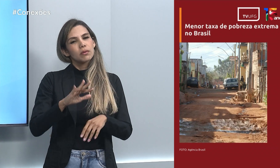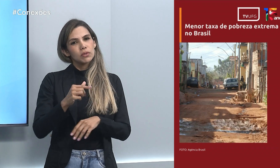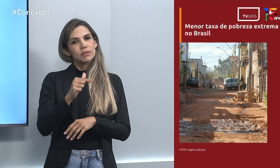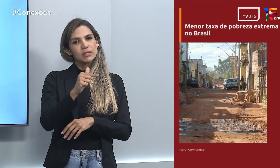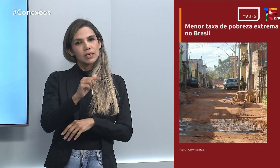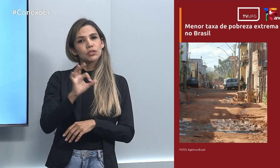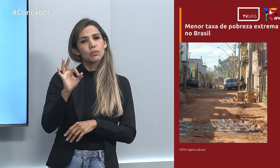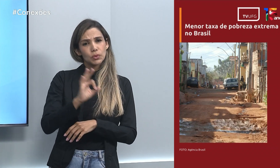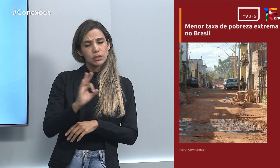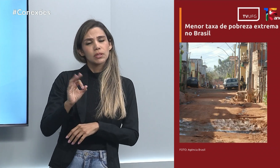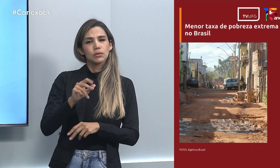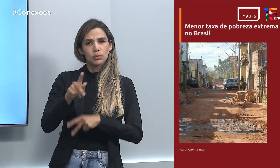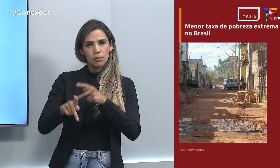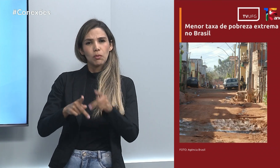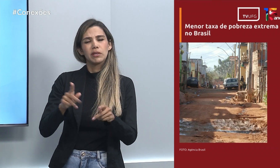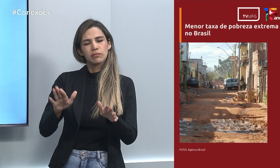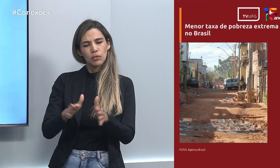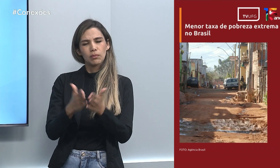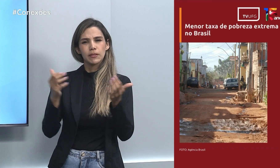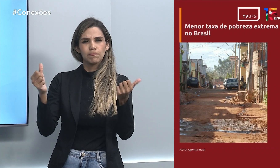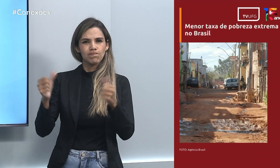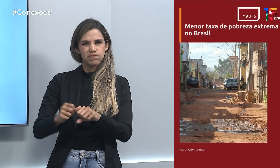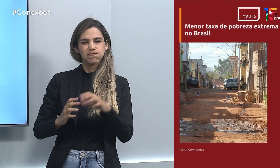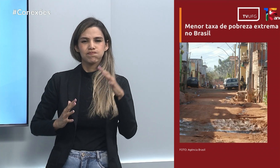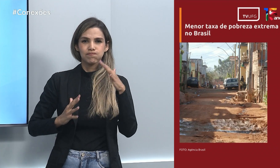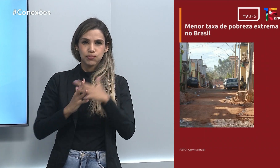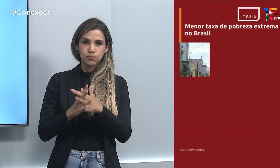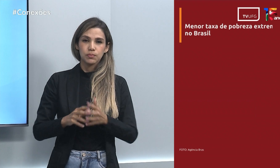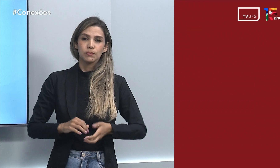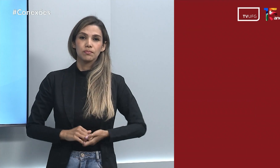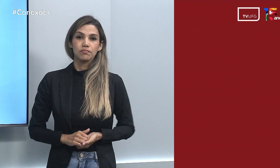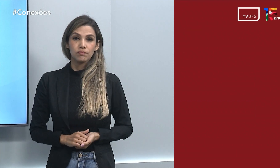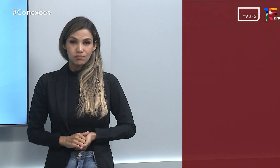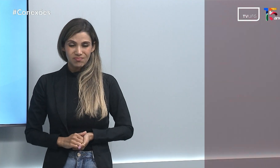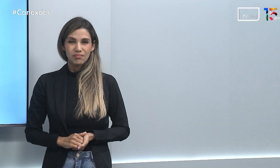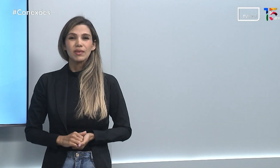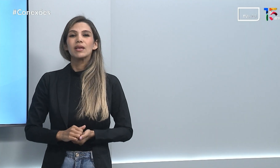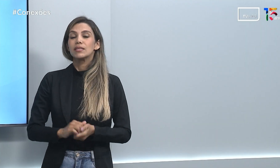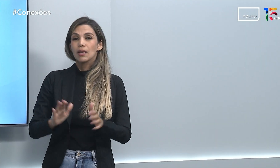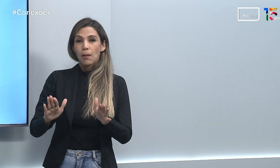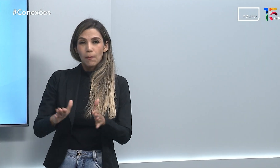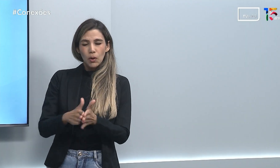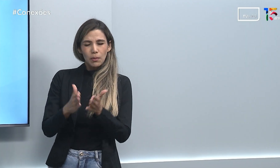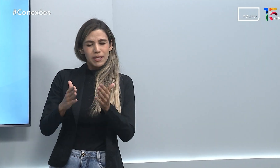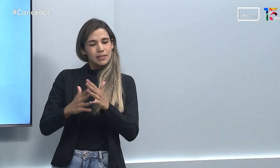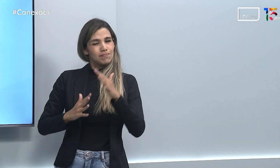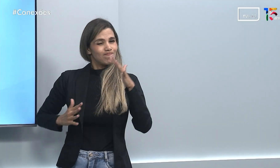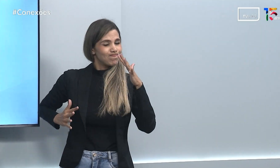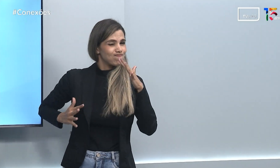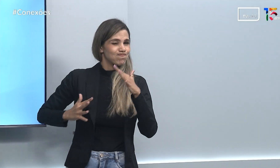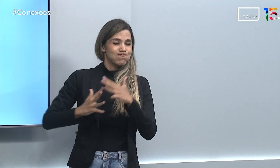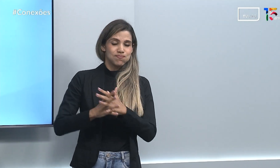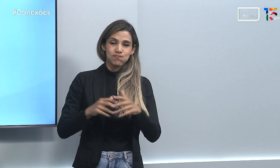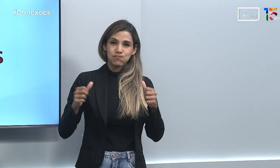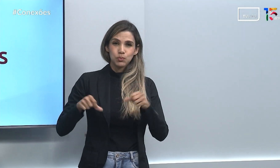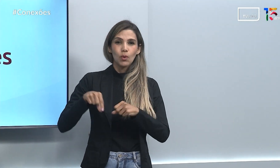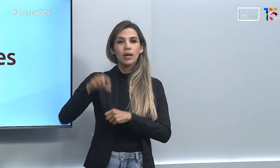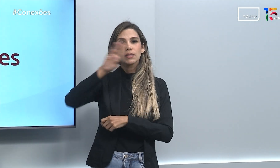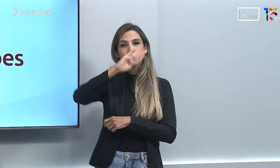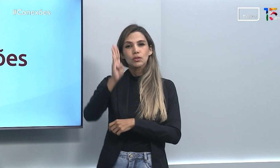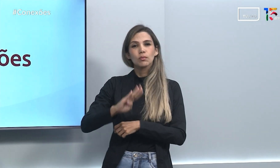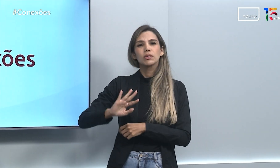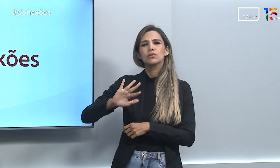de 7% da população brasileira. A linha da extrema pobreza, considerada no Brasil, é uma